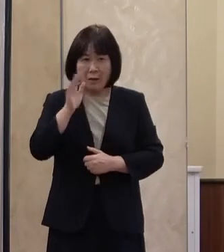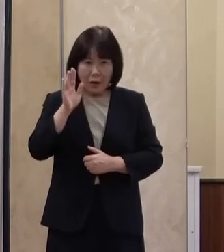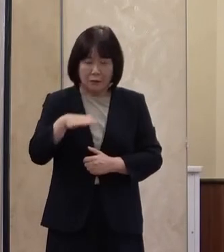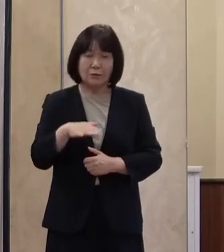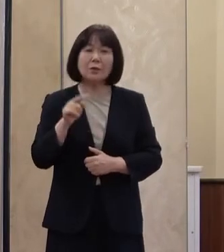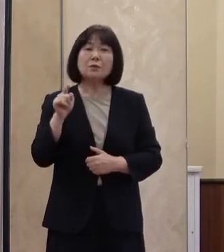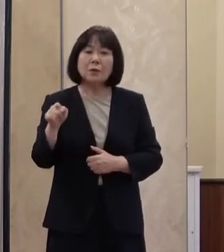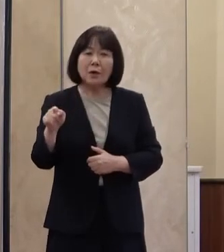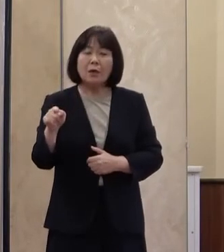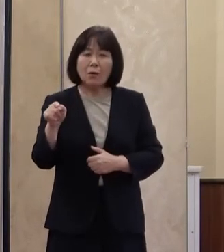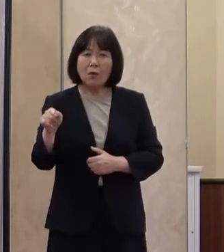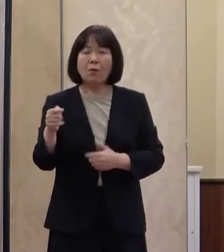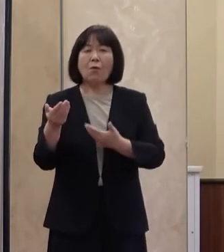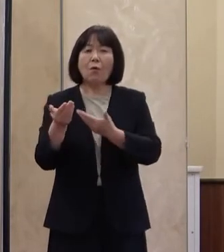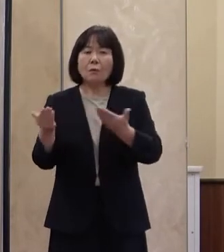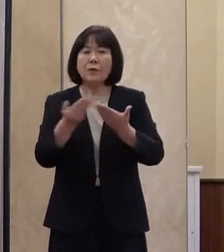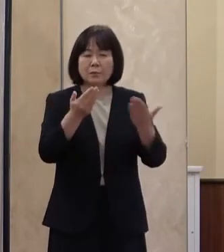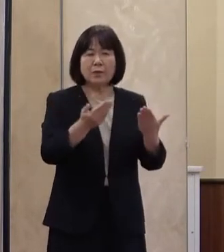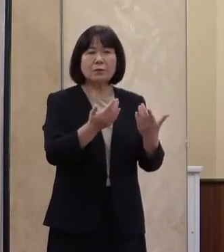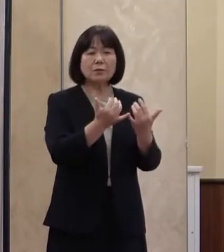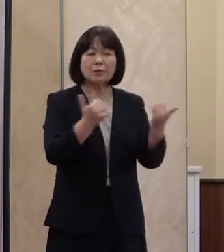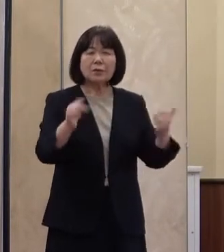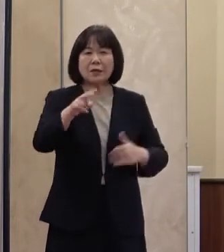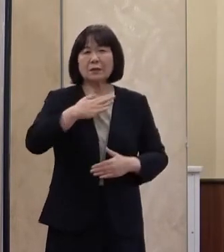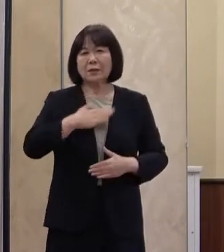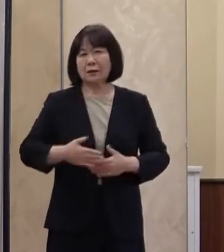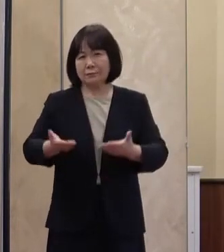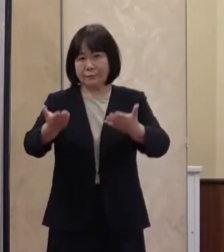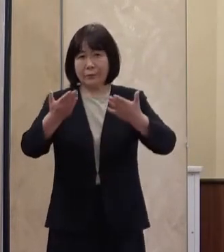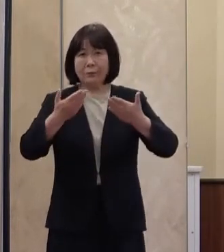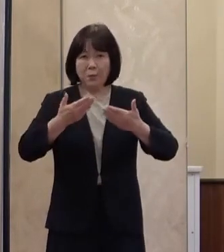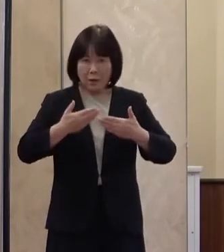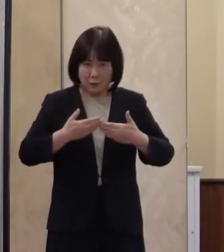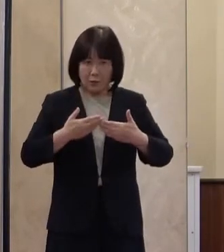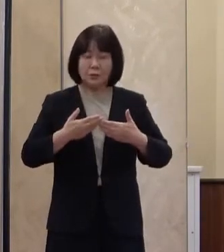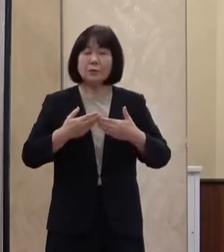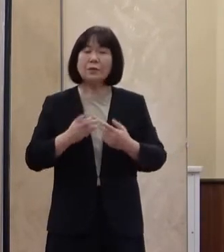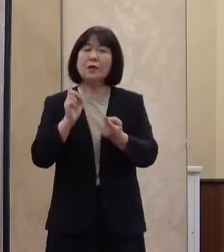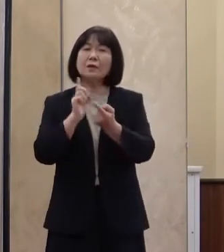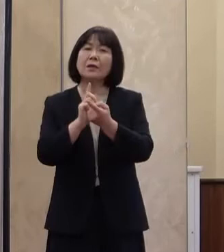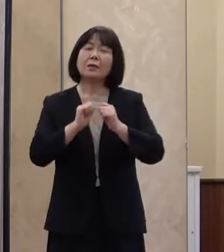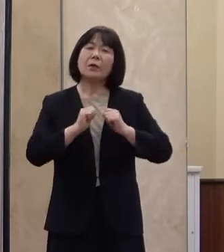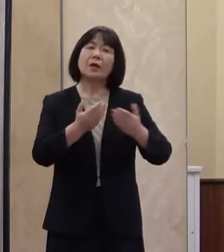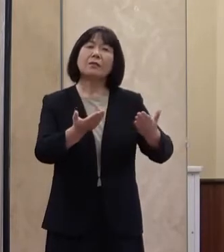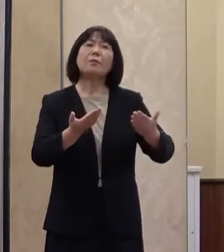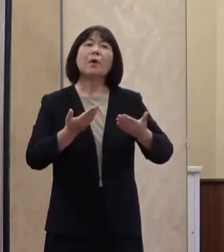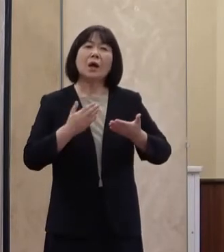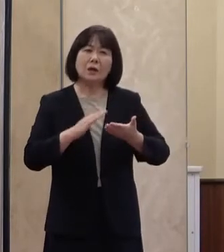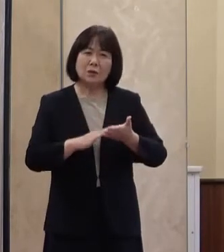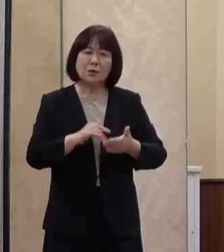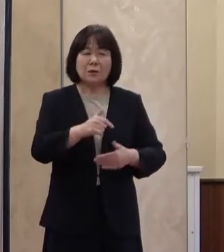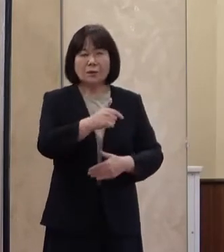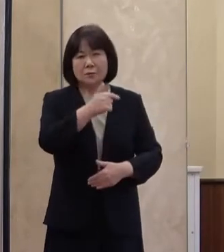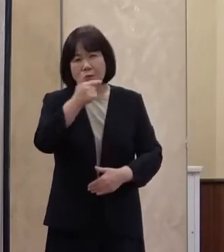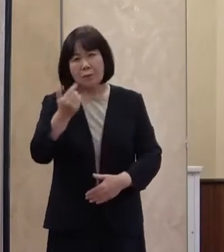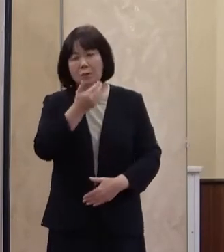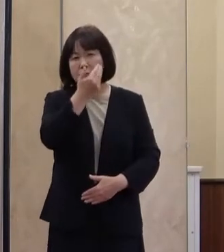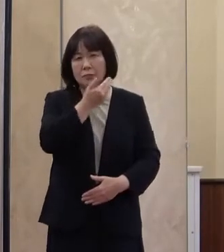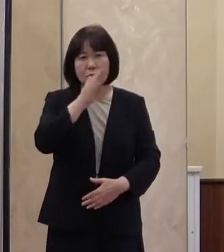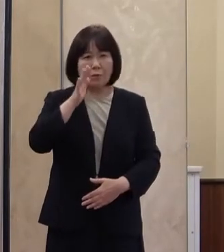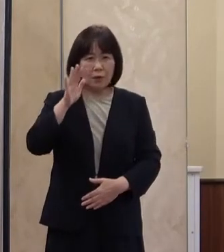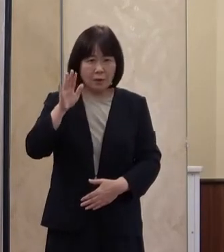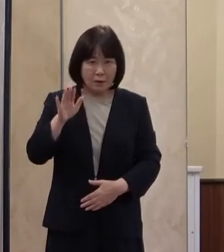そのことを、実際理解をしてもらって、対策を取ってもらうということが非常に重要だと。